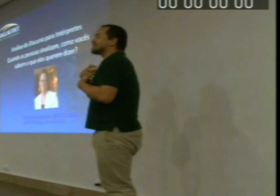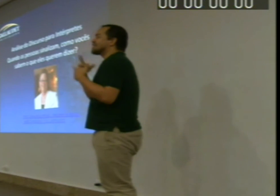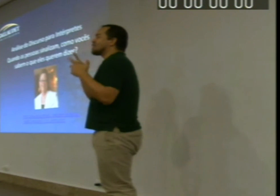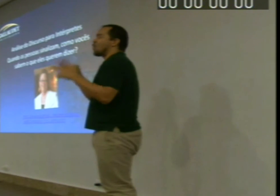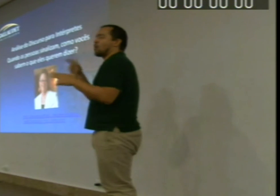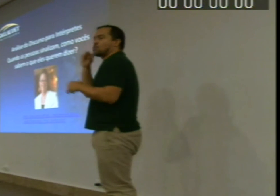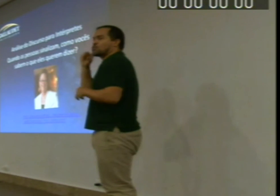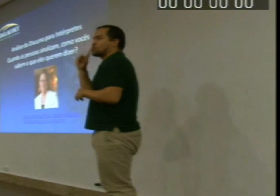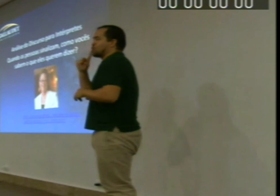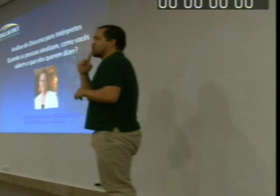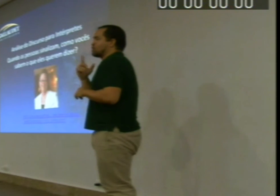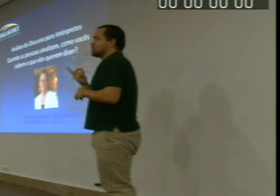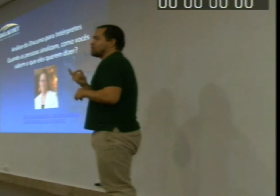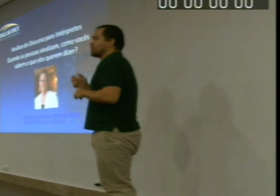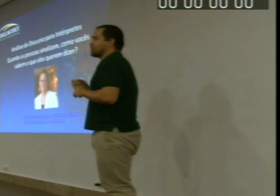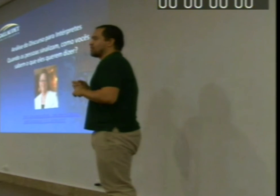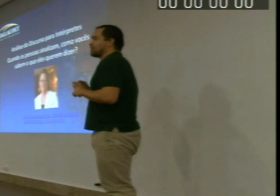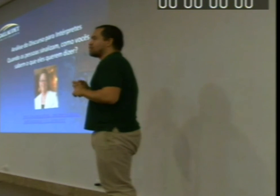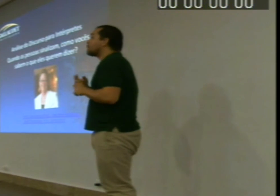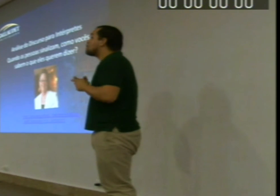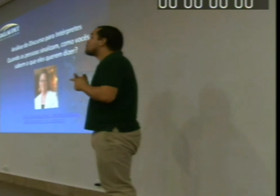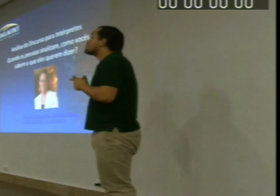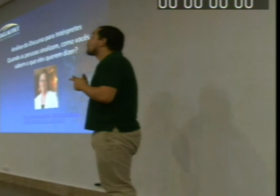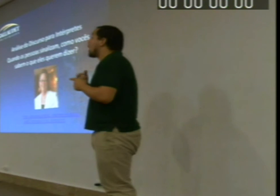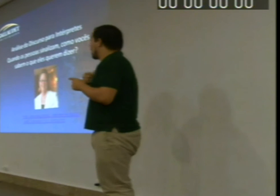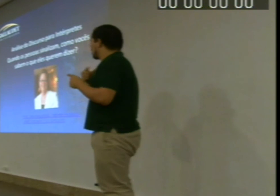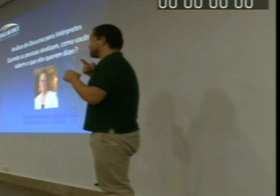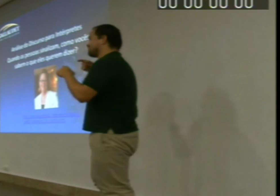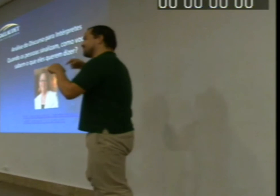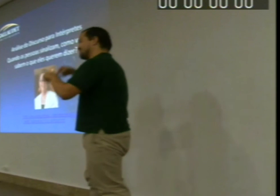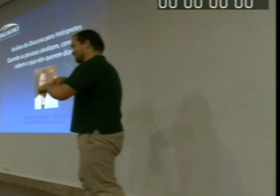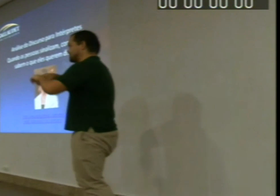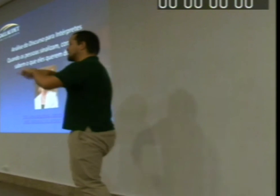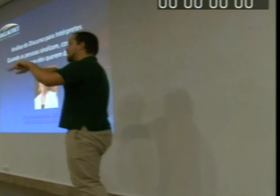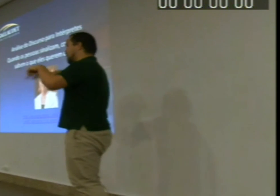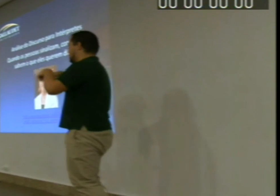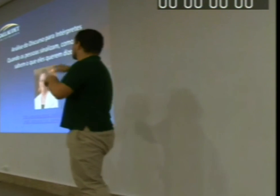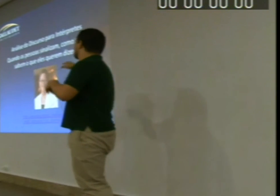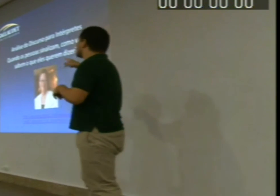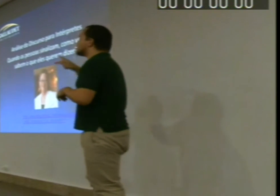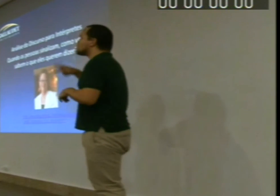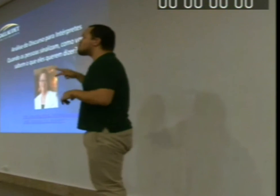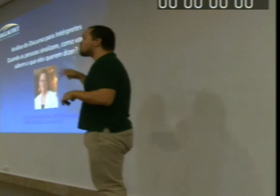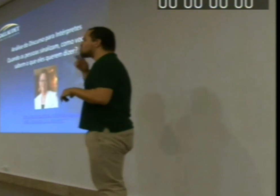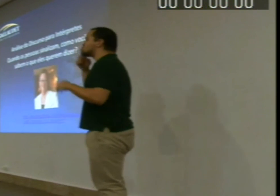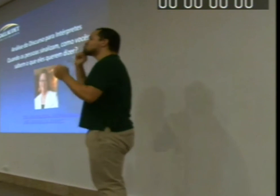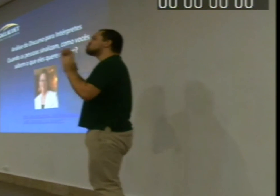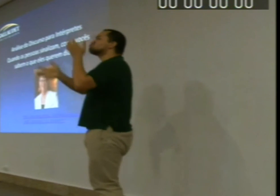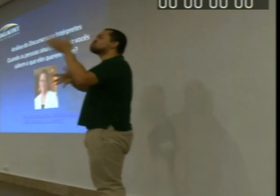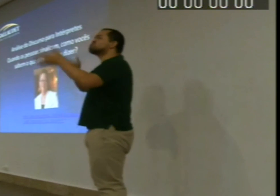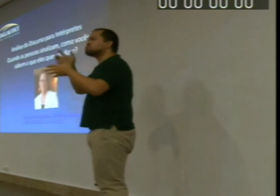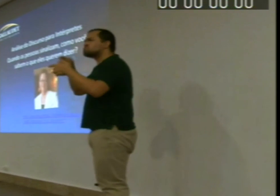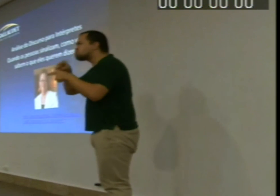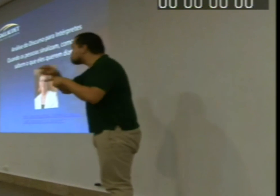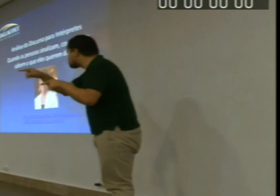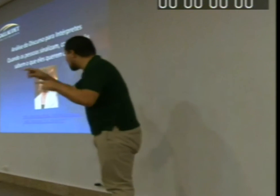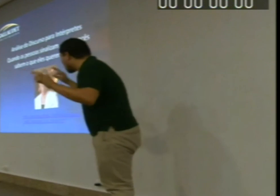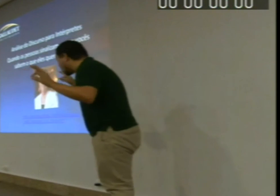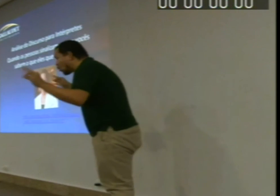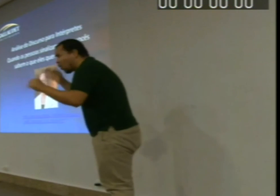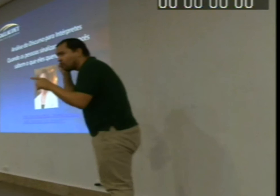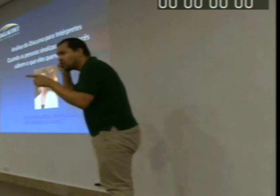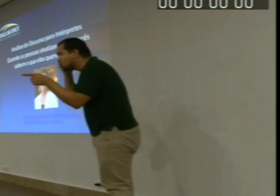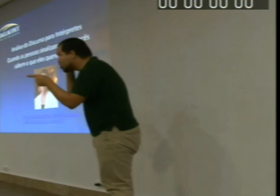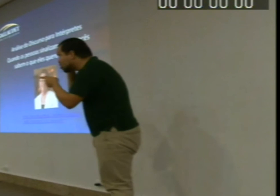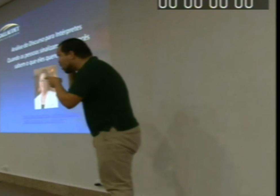e eu sentia me sentia igual surdo por quê Porque naquela sala a professora ela